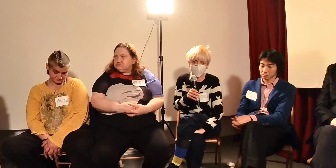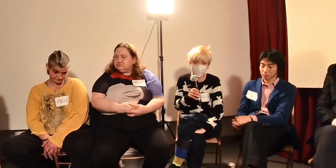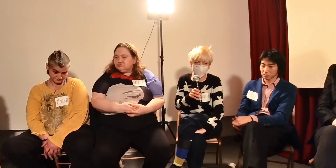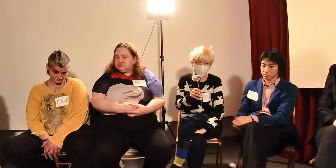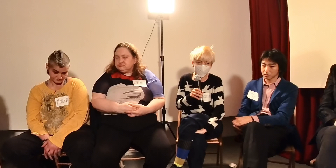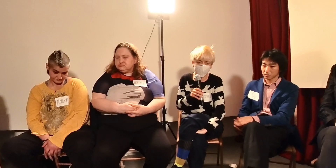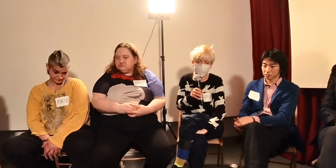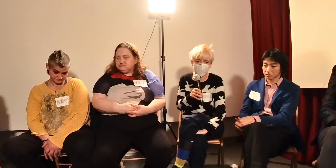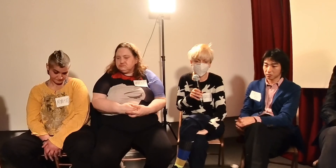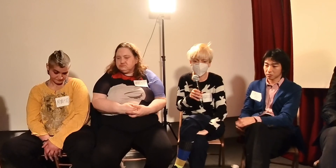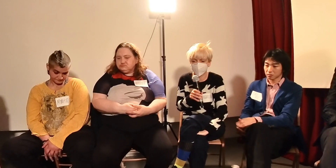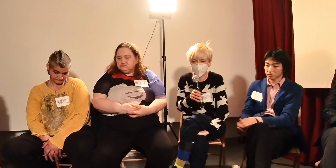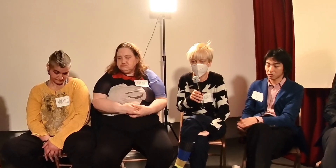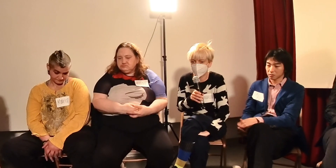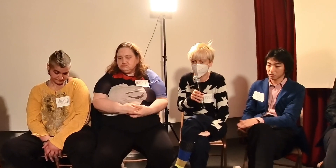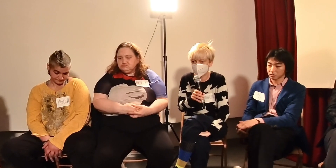nápad